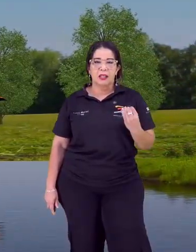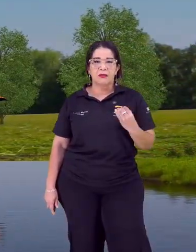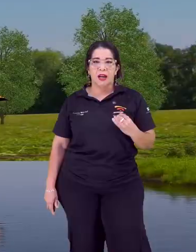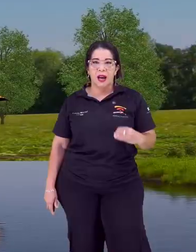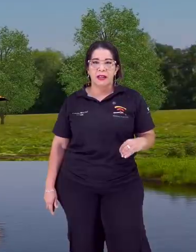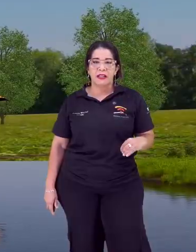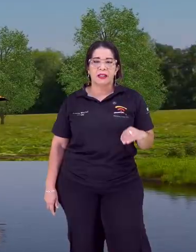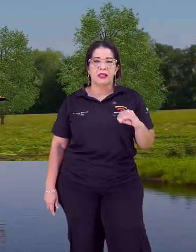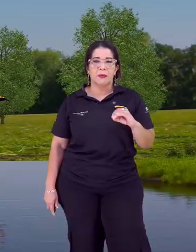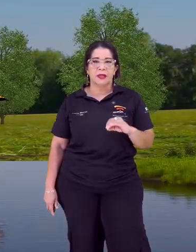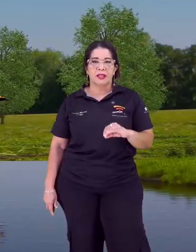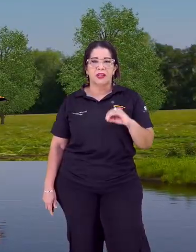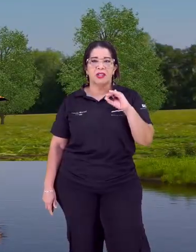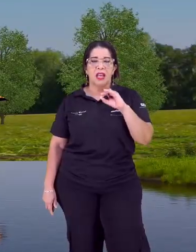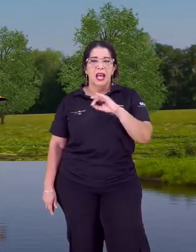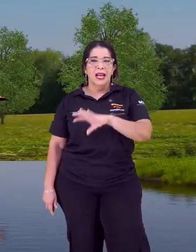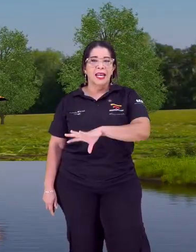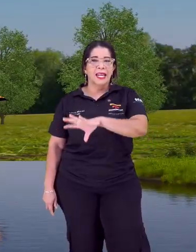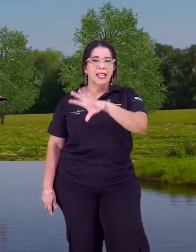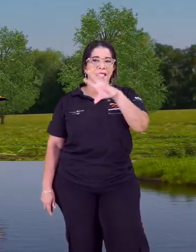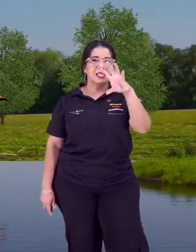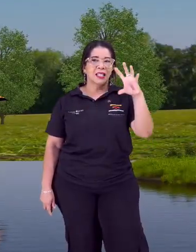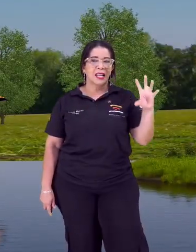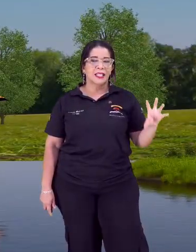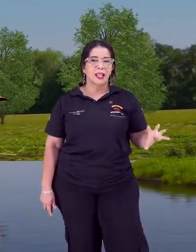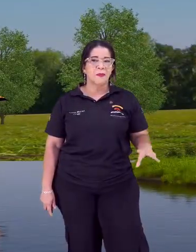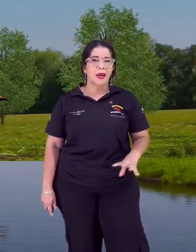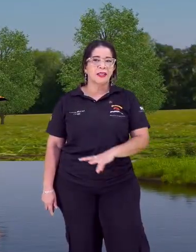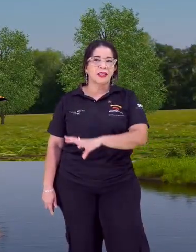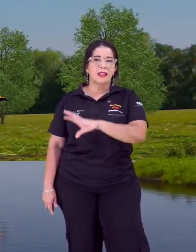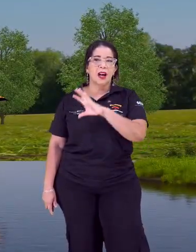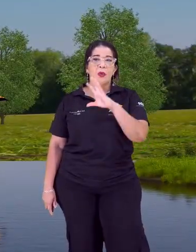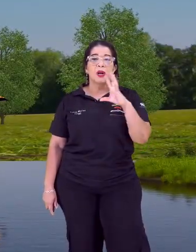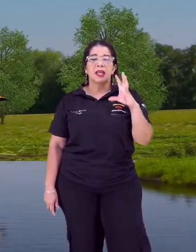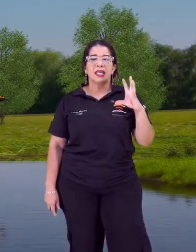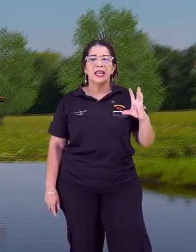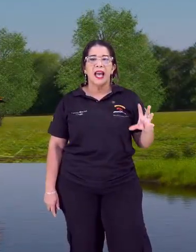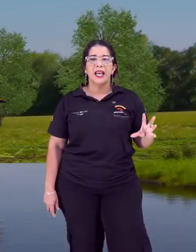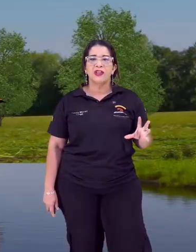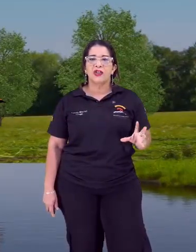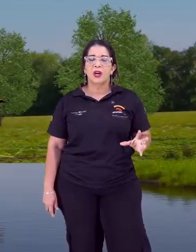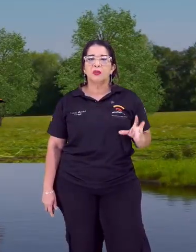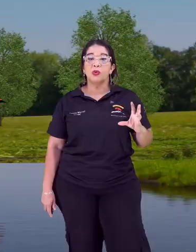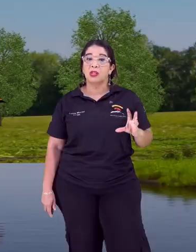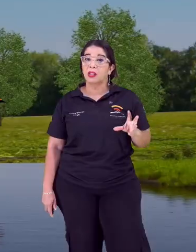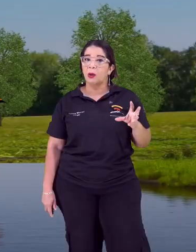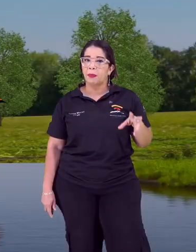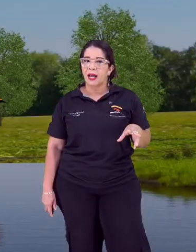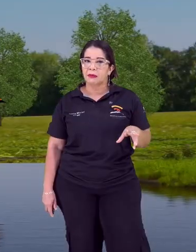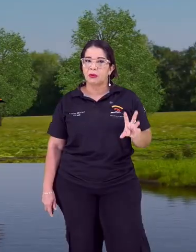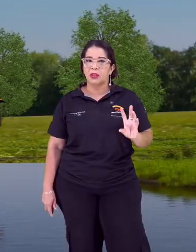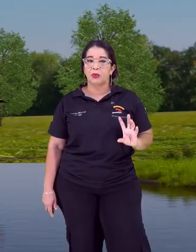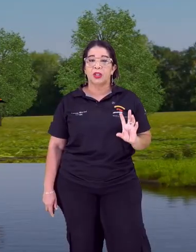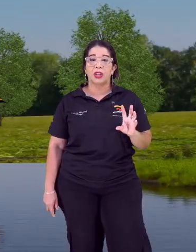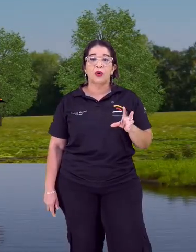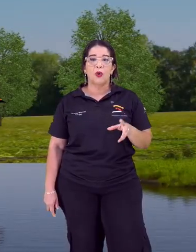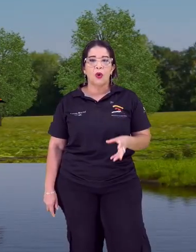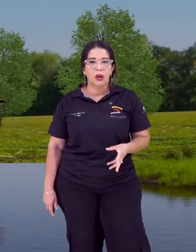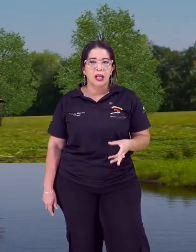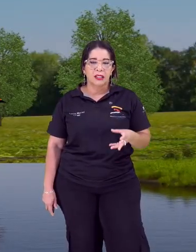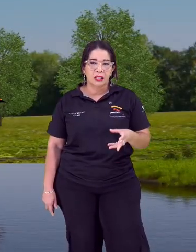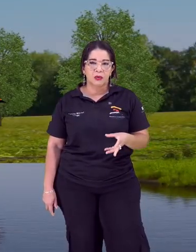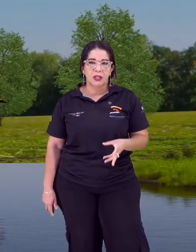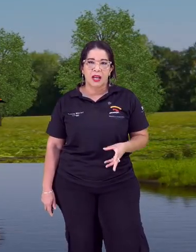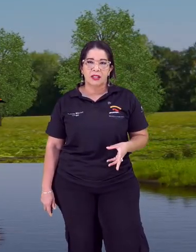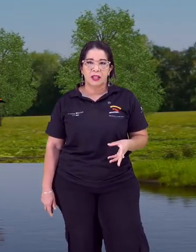organelas celulares que estão presentes nessa imensidão que é a região do citoplasma, ou seja, o